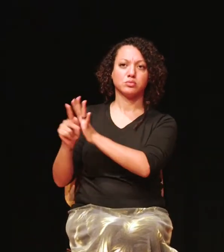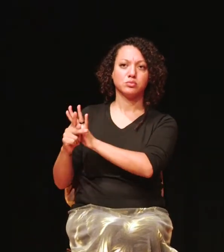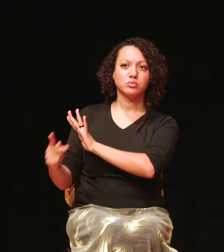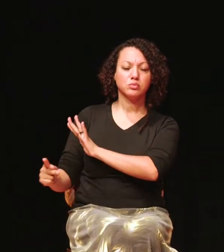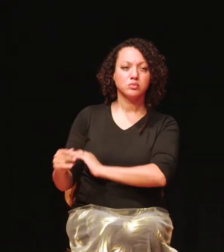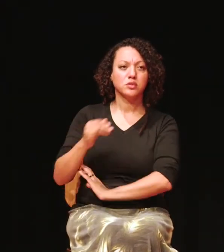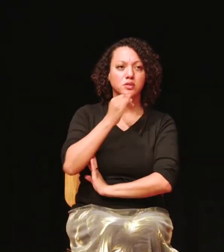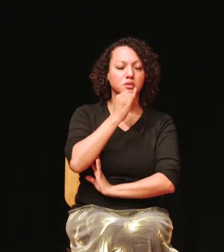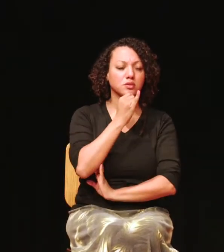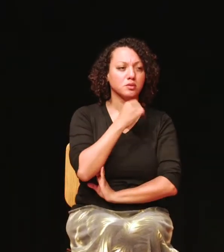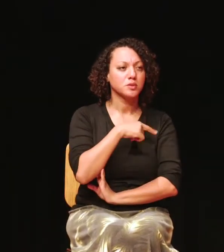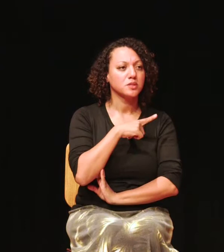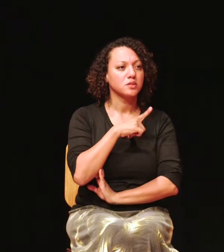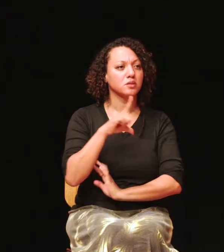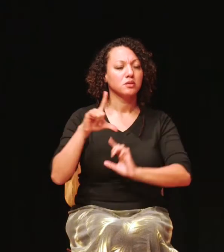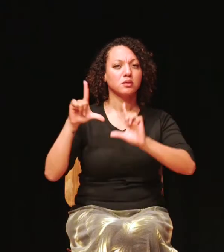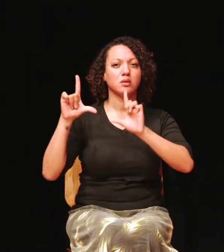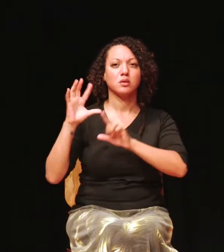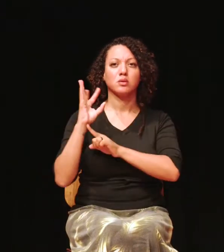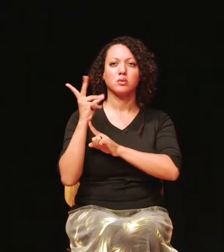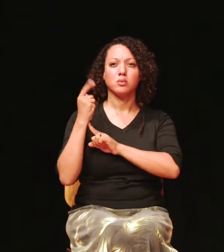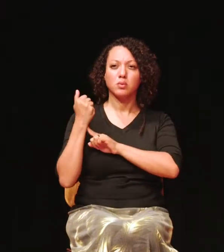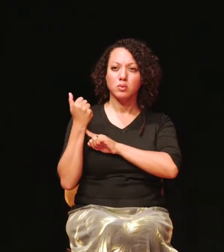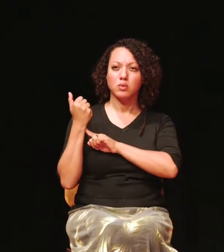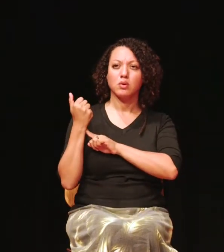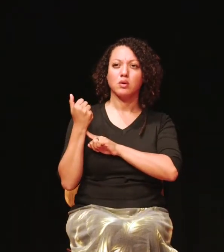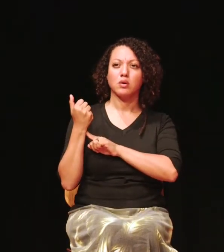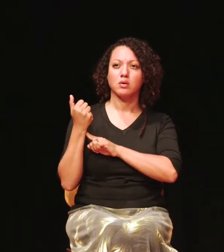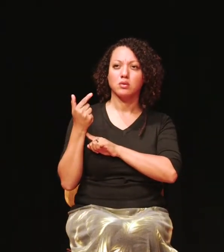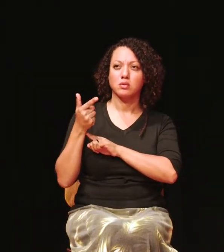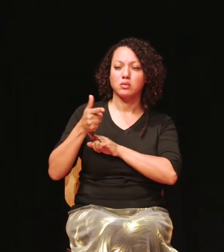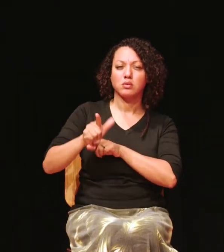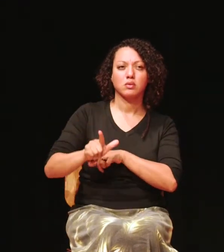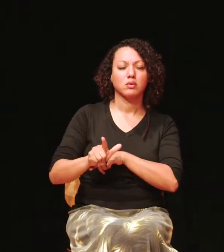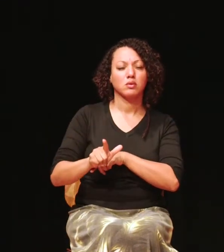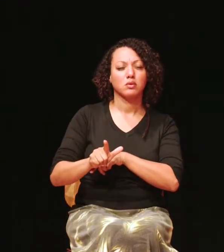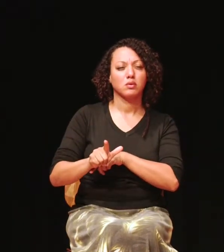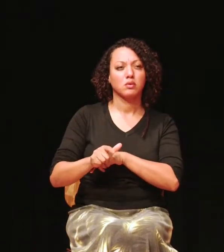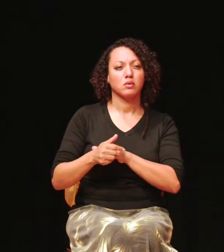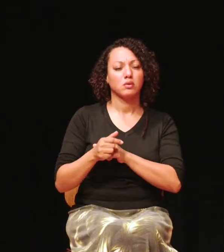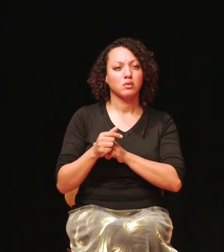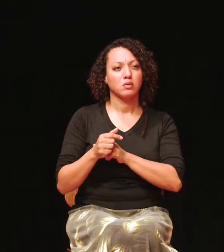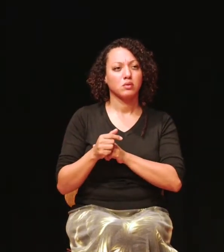exemplo, existe um quadro como a Redenção de Cam,